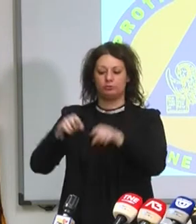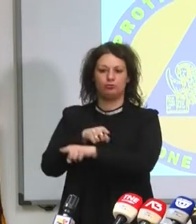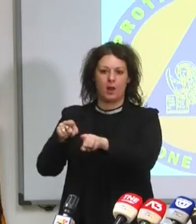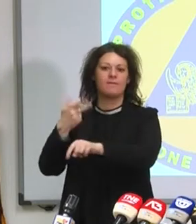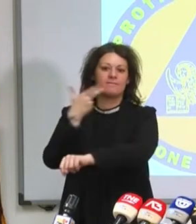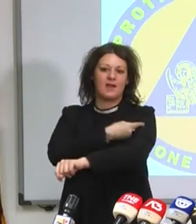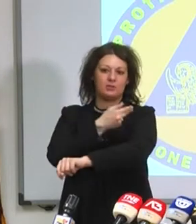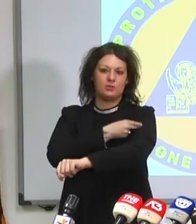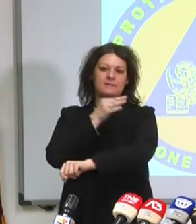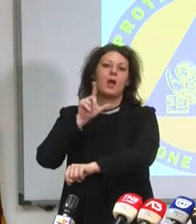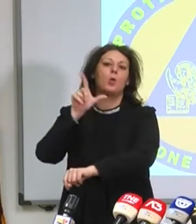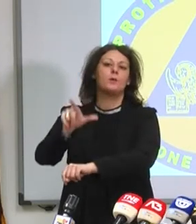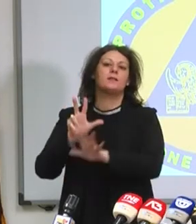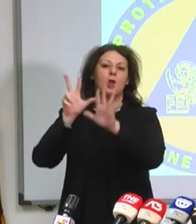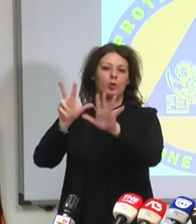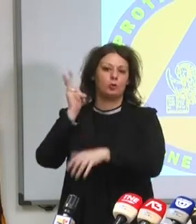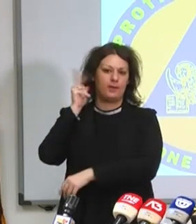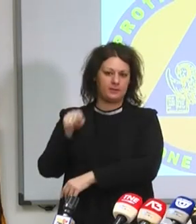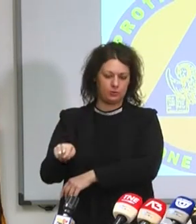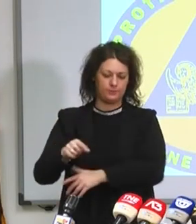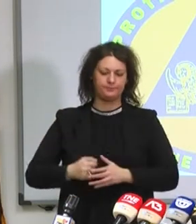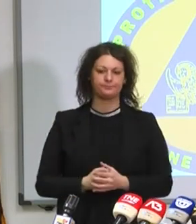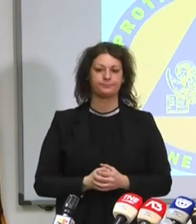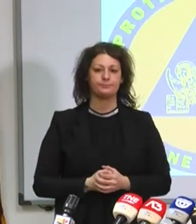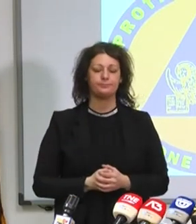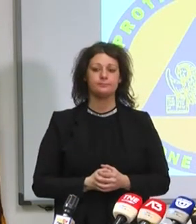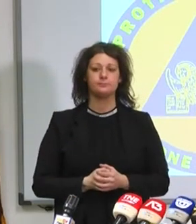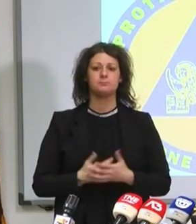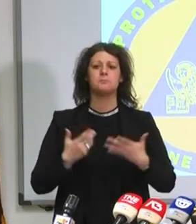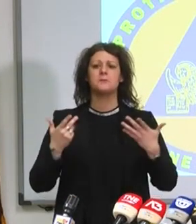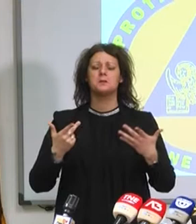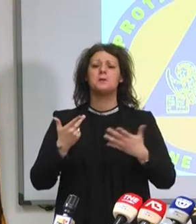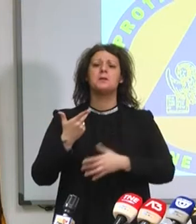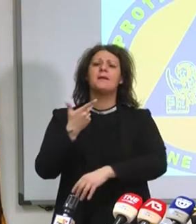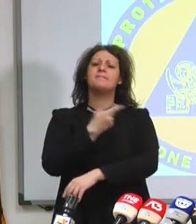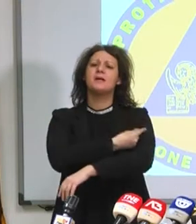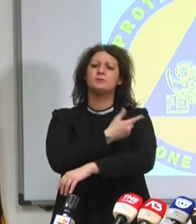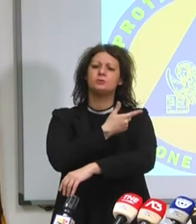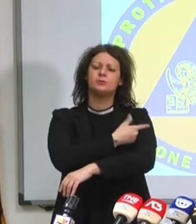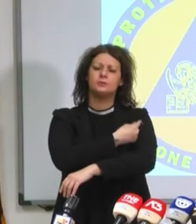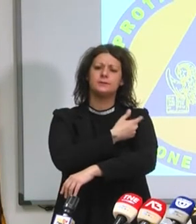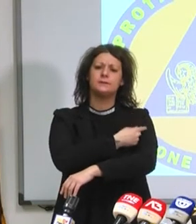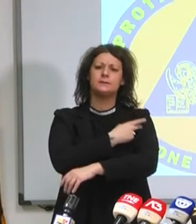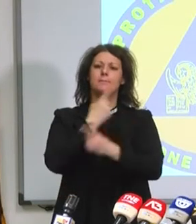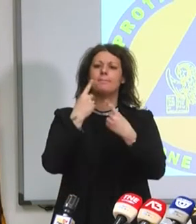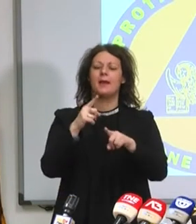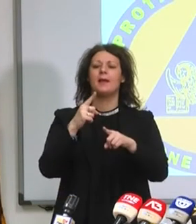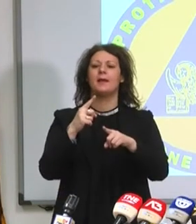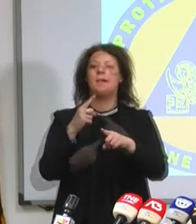lunedì 8 della settimana prossima. Continua la vaccinazione per quanto riguarda